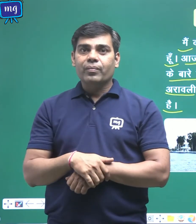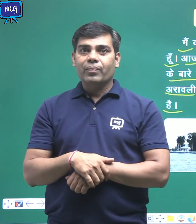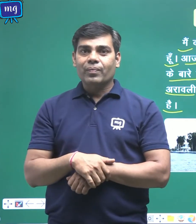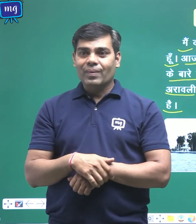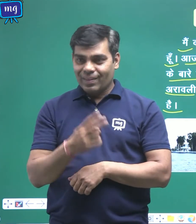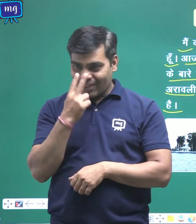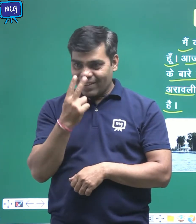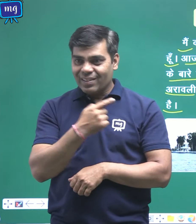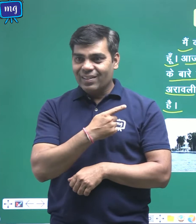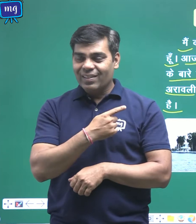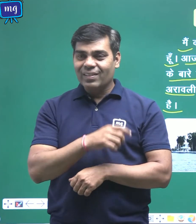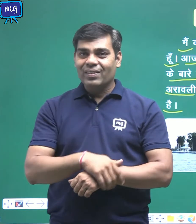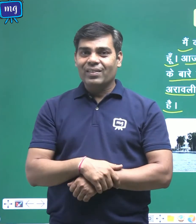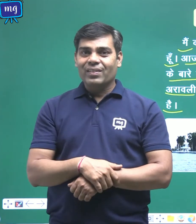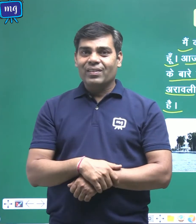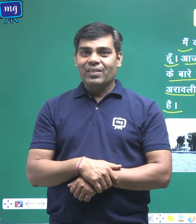दिखाई दे रही है।